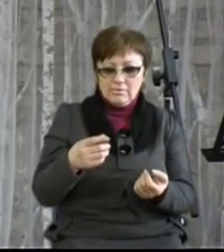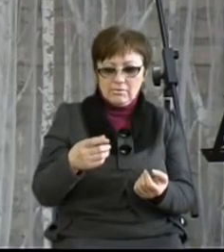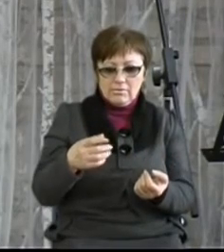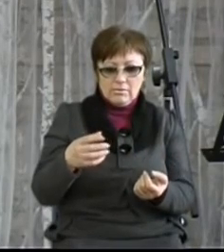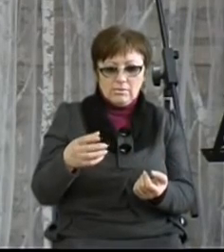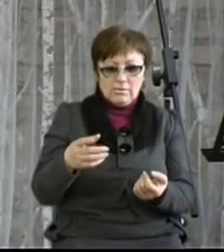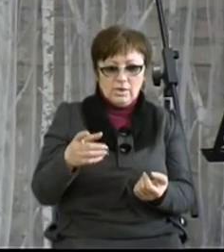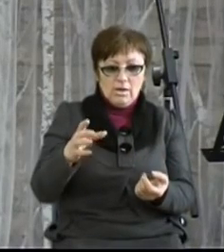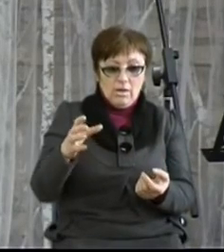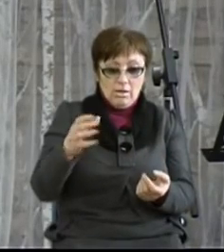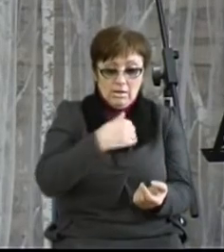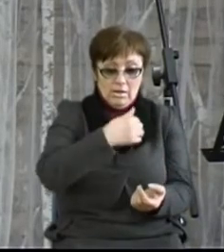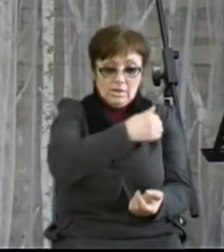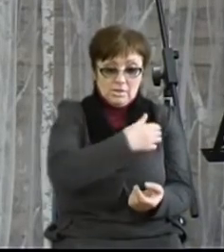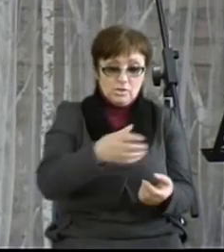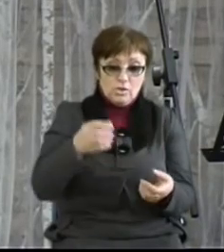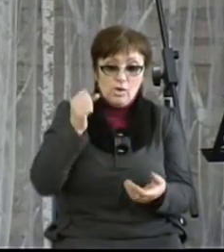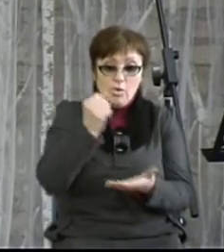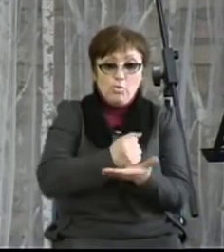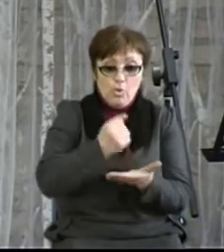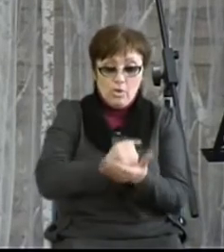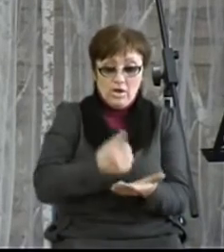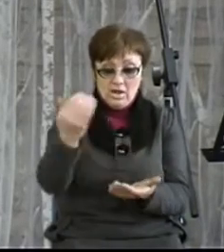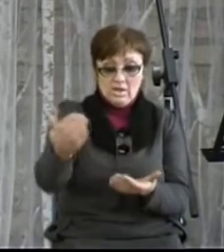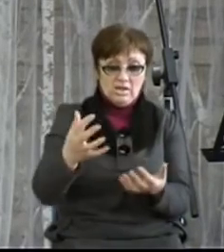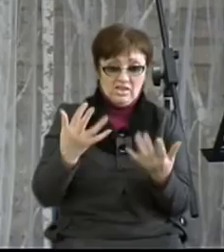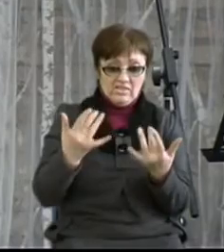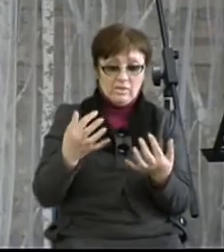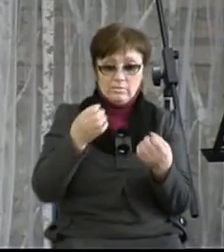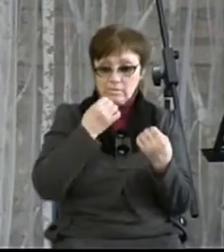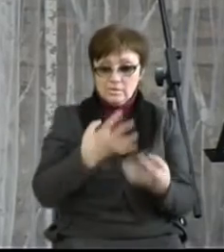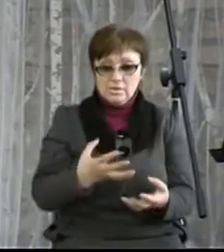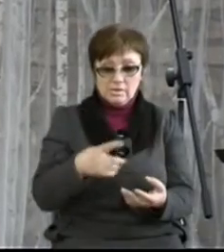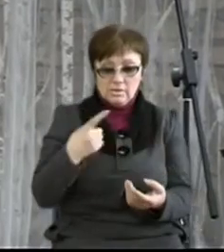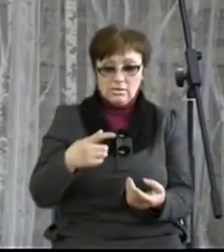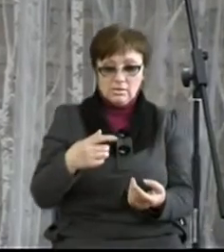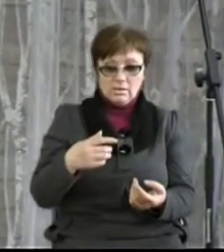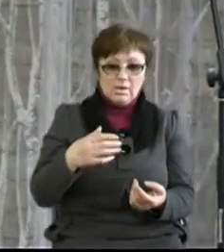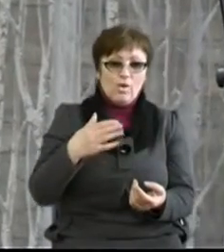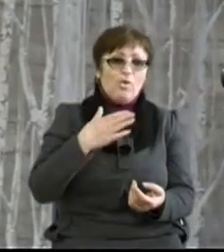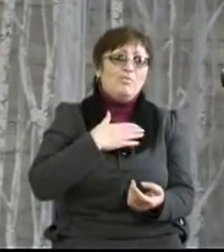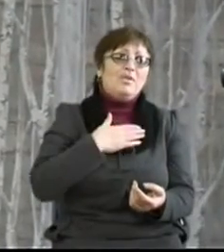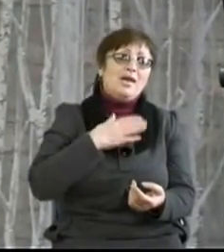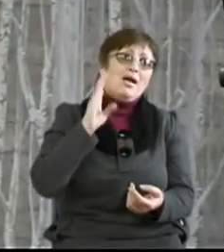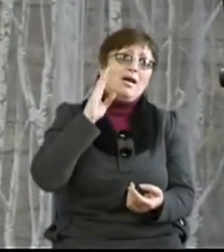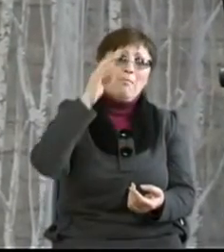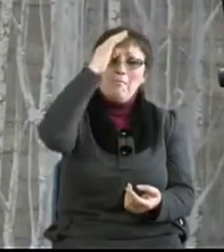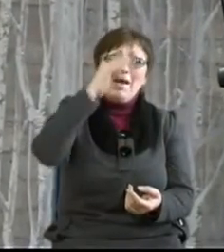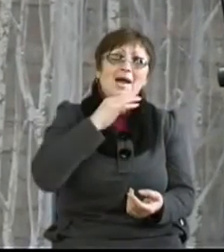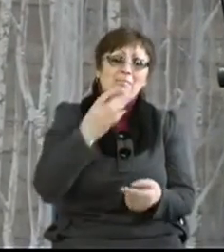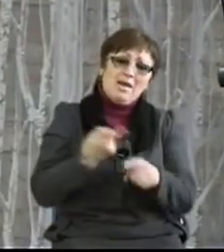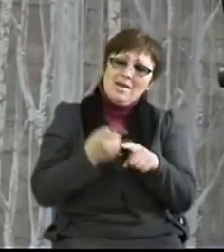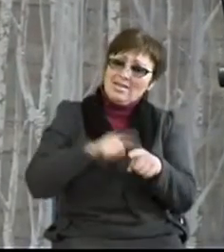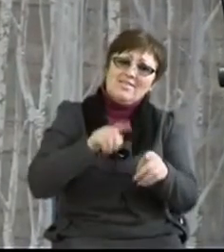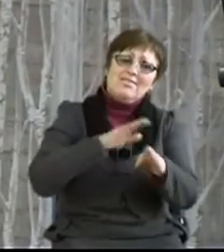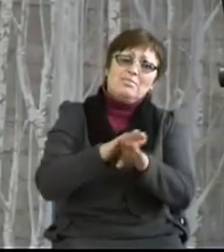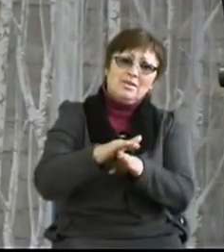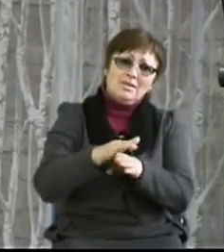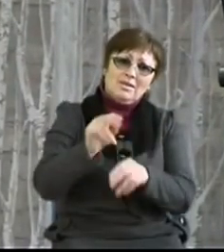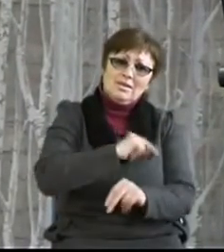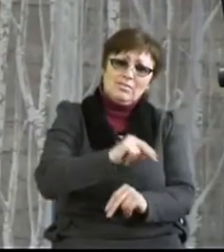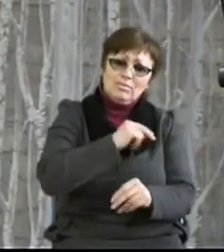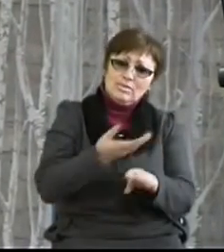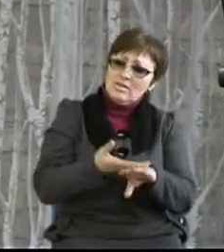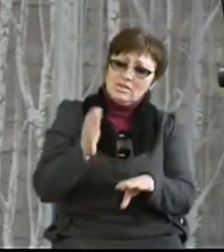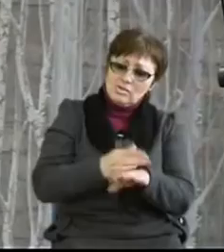нужна». А у меня мама. Вот. Ну, то есть совершенно разные, скажем так, восприятия